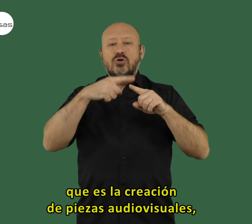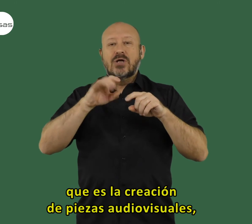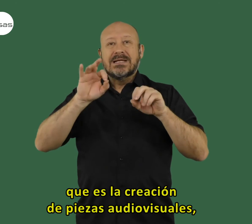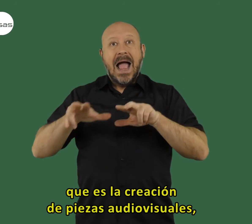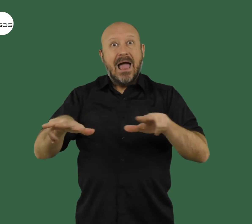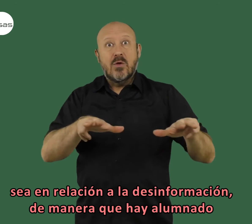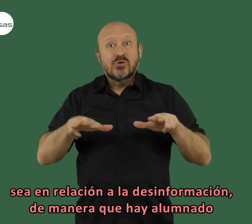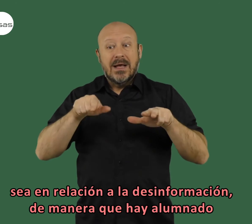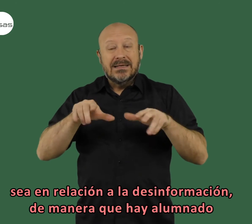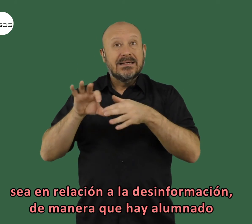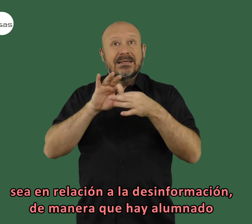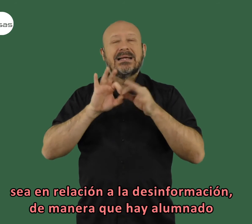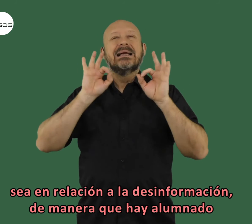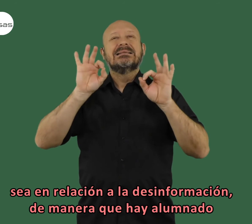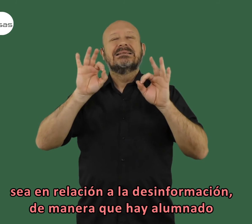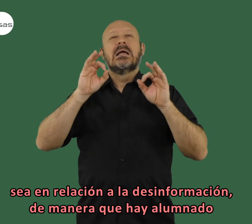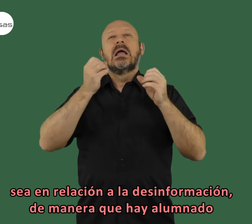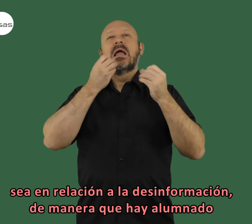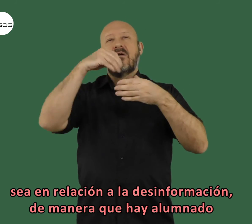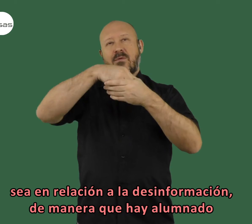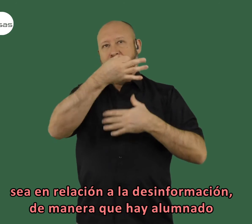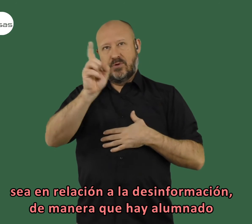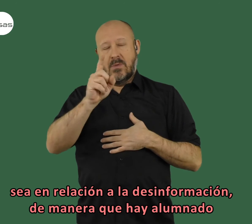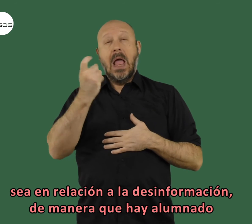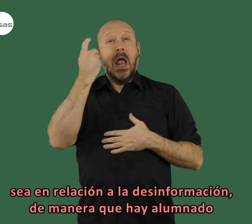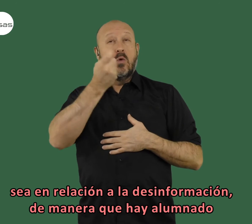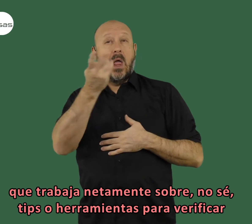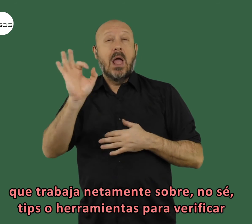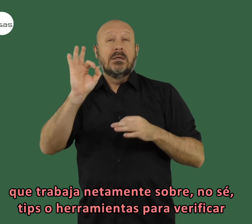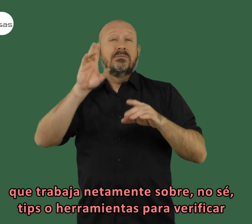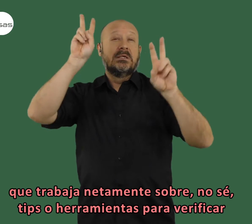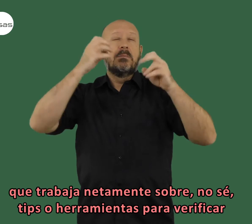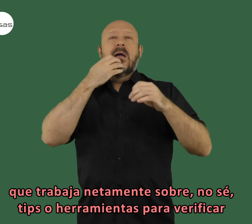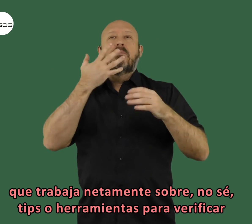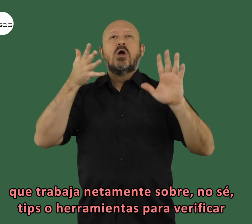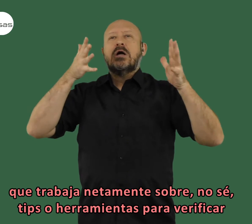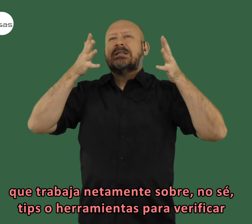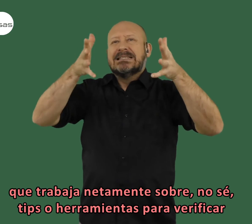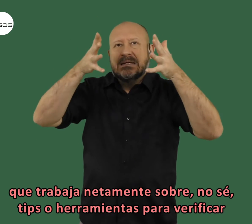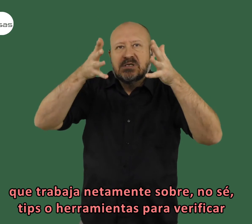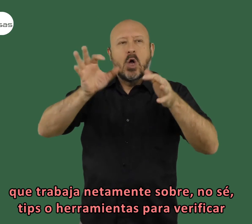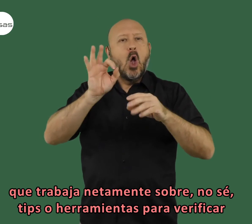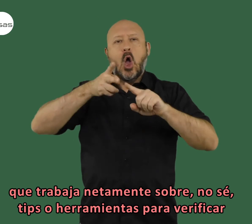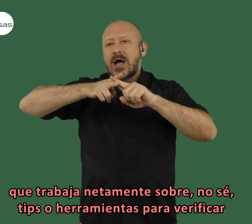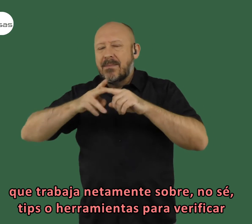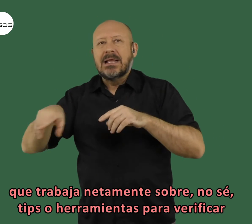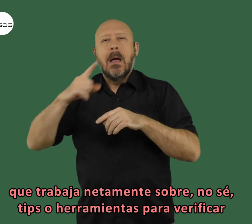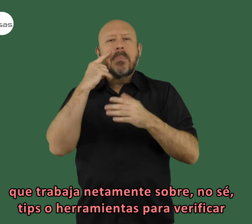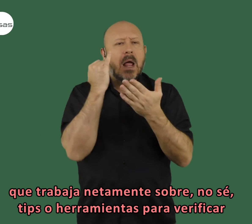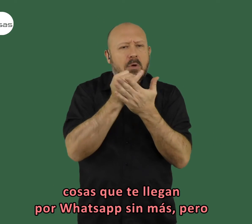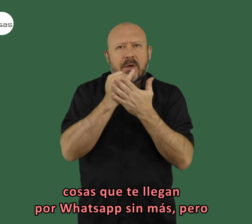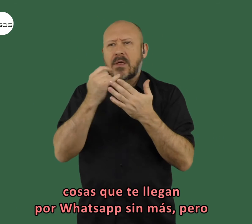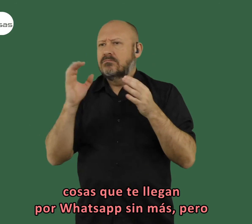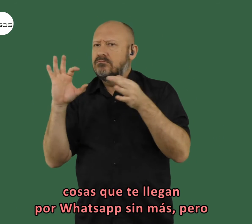piezas audiovisuales, sea en relación a la desinformación. De manera que hay alumnado que trabaja netamente sobre, no sé, tips o herramientas